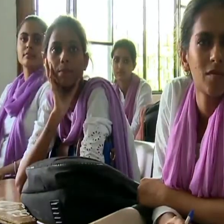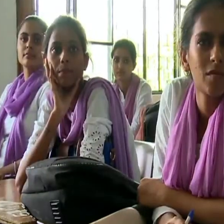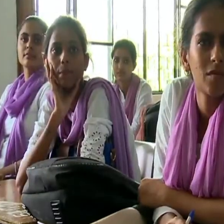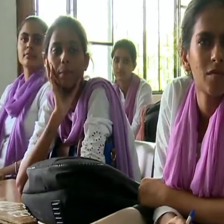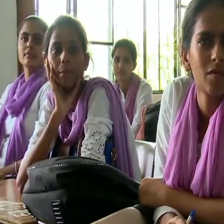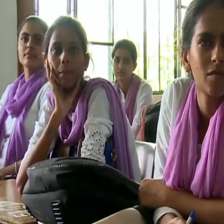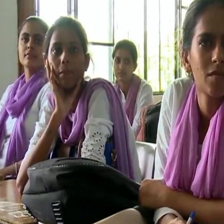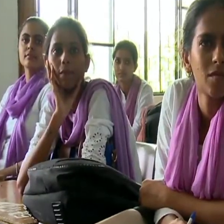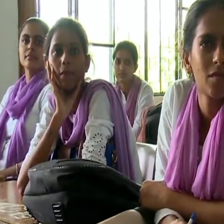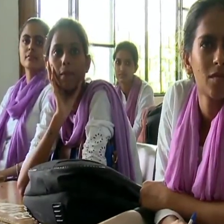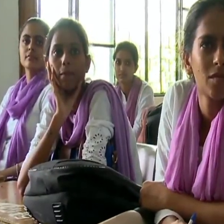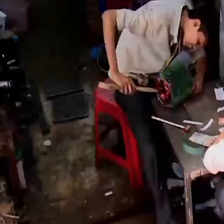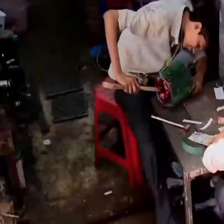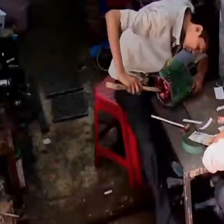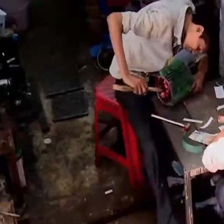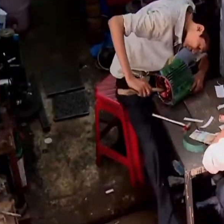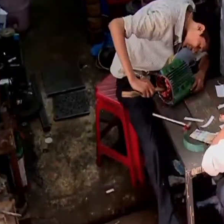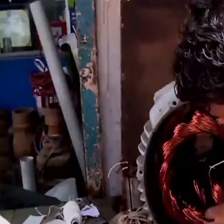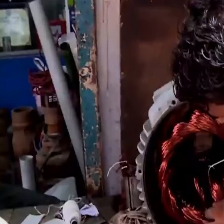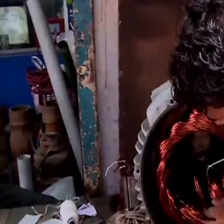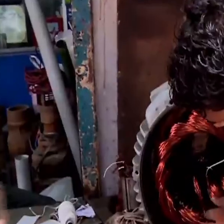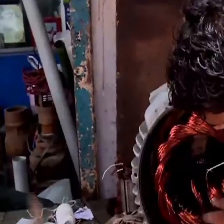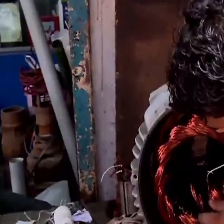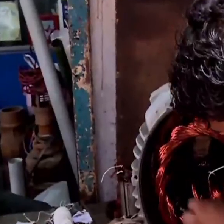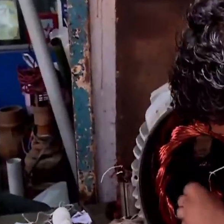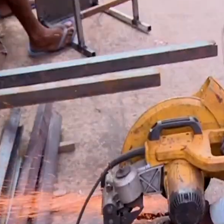धन साधन समय की सीमा से